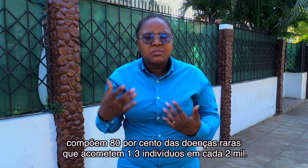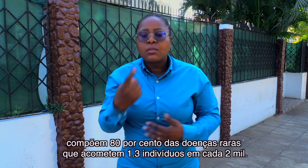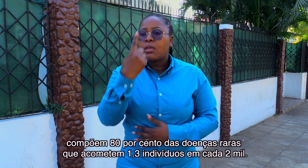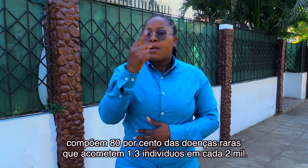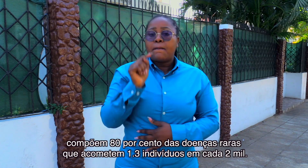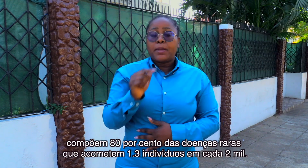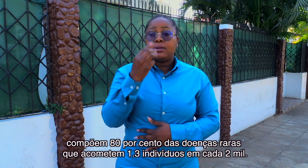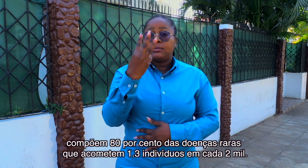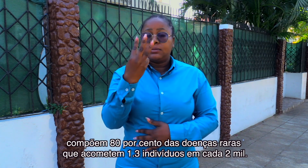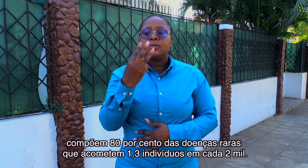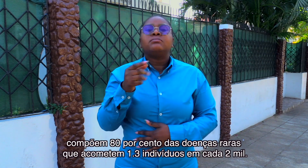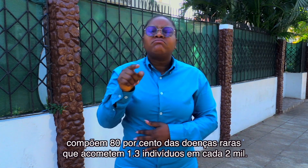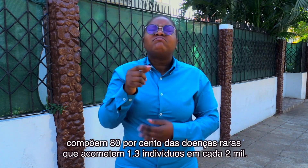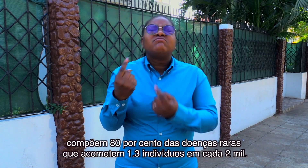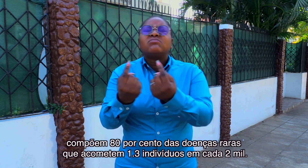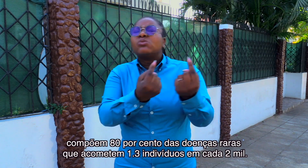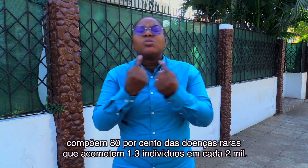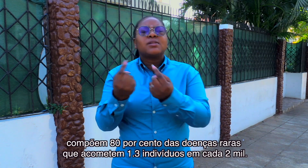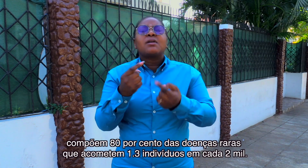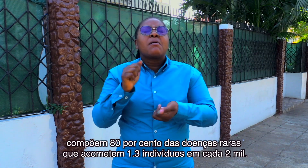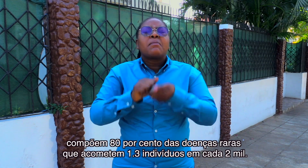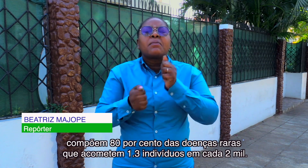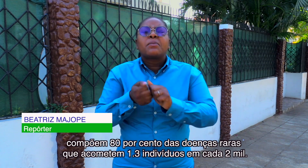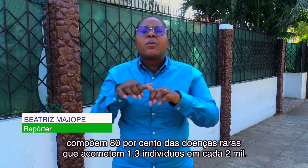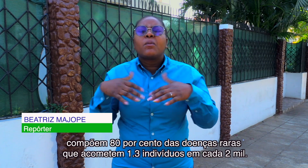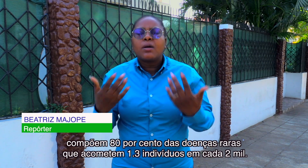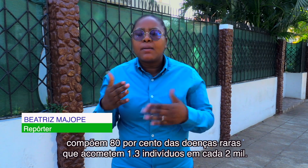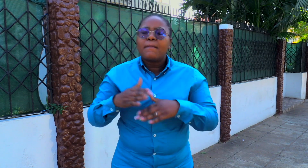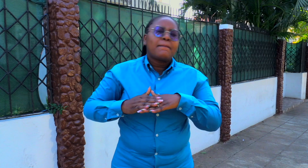acometem 1,3 indivíduos em cada 2.000.